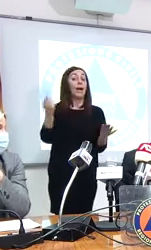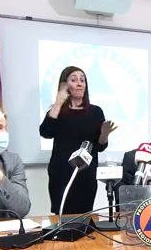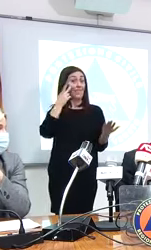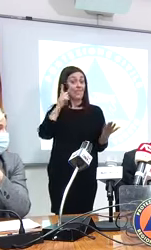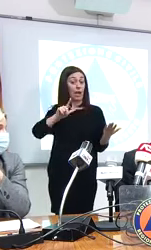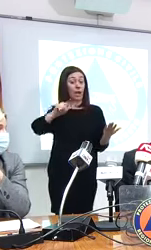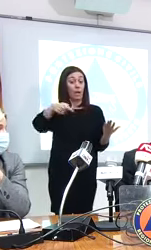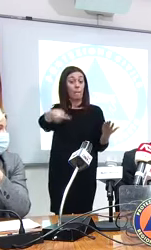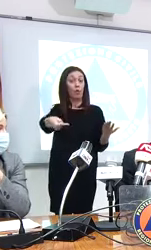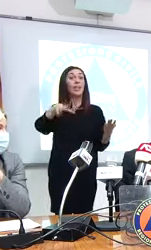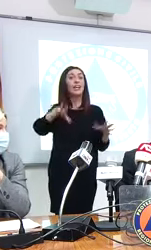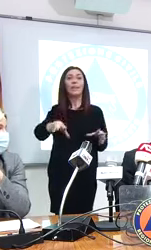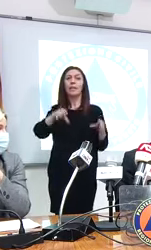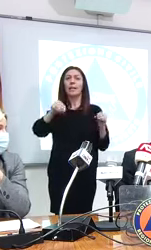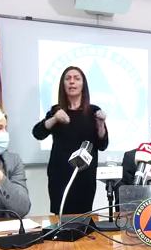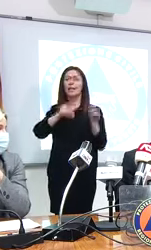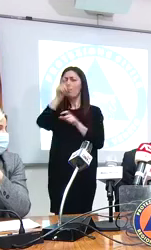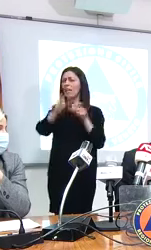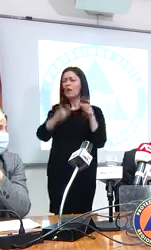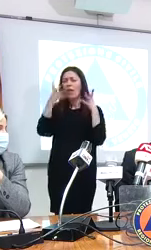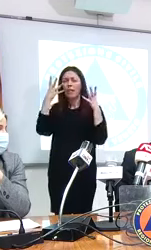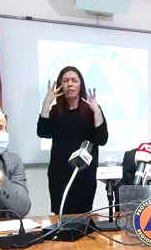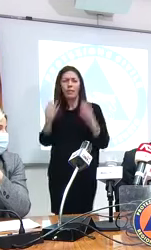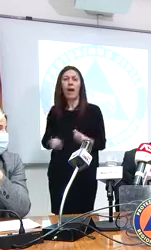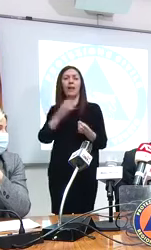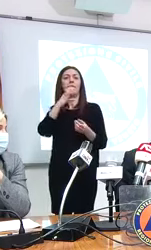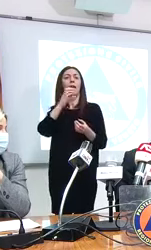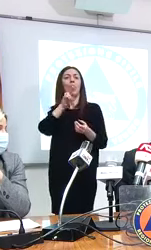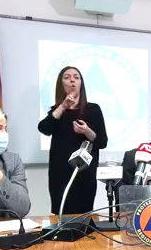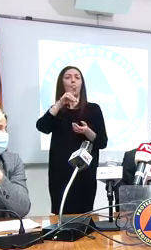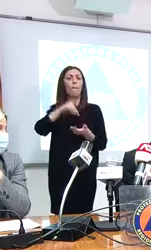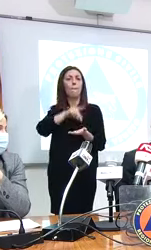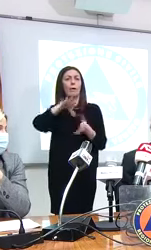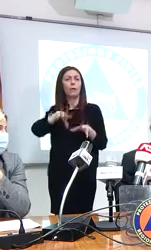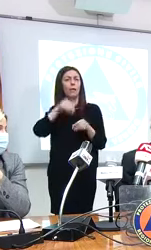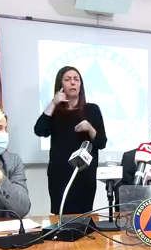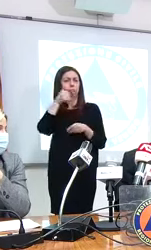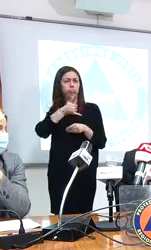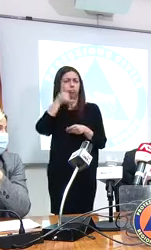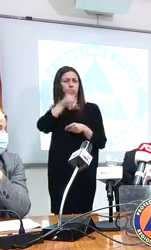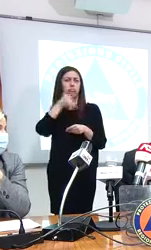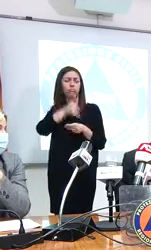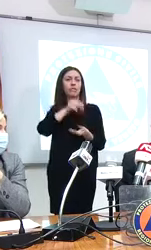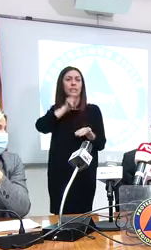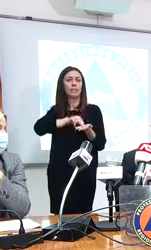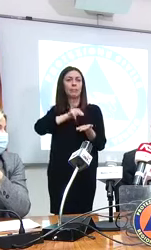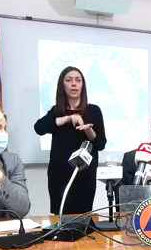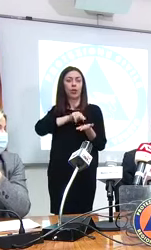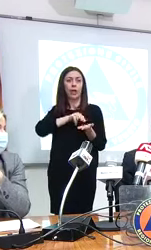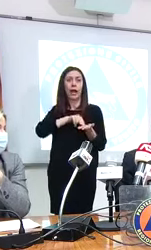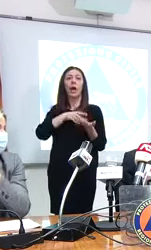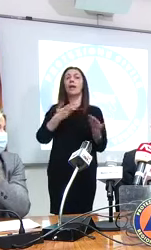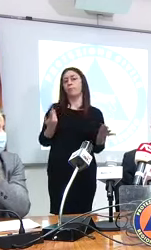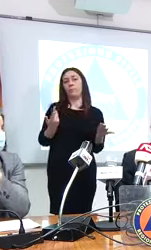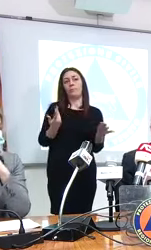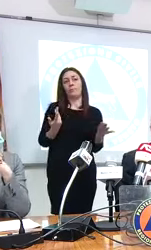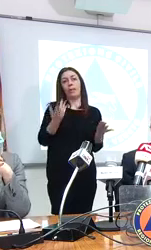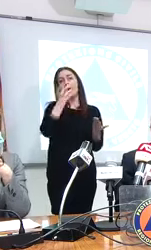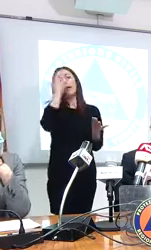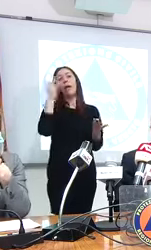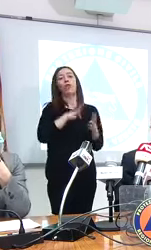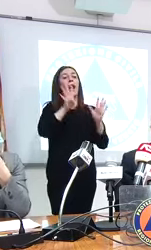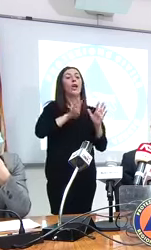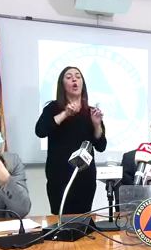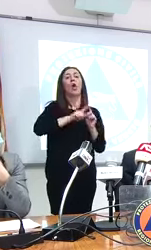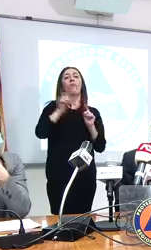al CUP, bisognerà anche capire che non possiamo telefonare tutti tra le 9 e le 11 del mattino, perché questi sono gli orari in